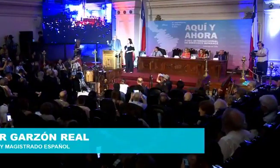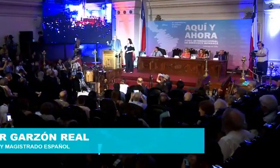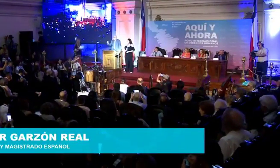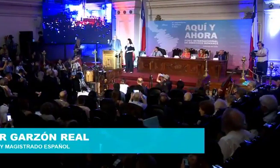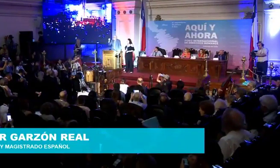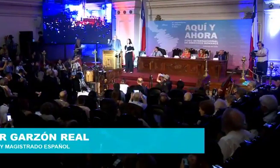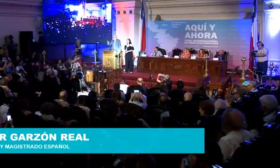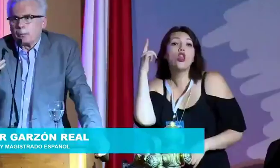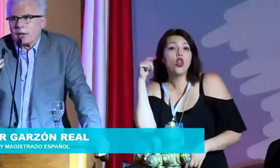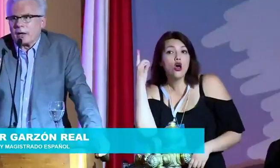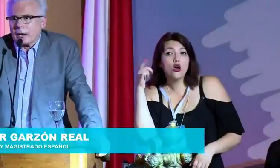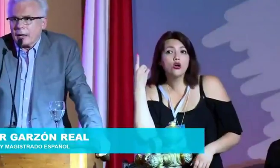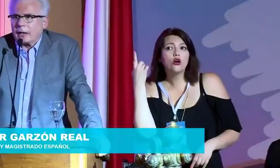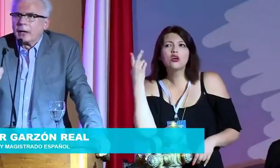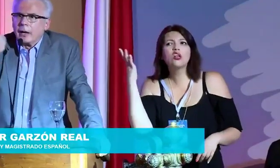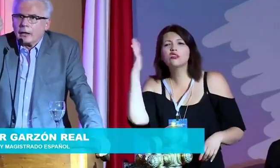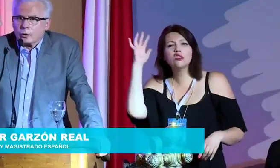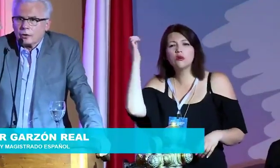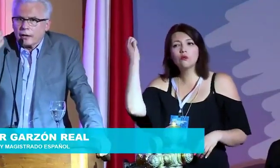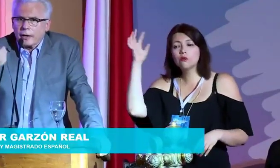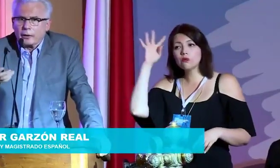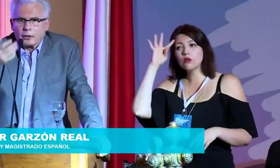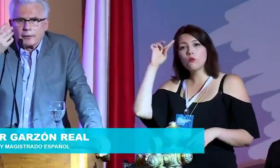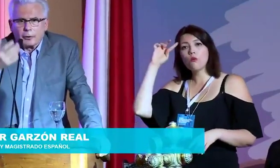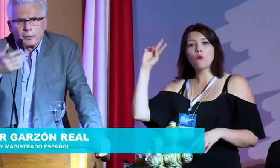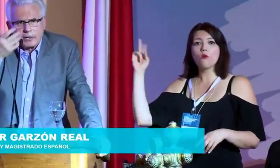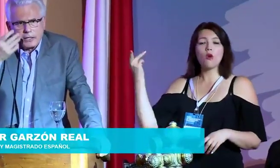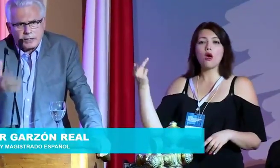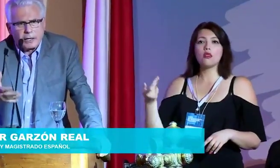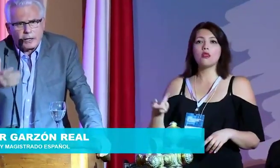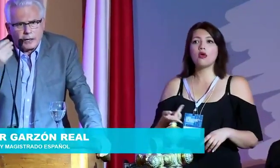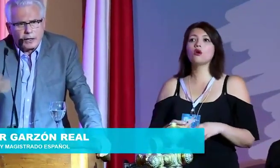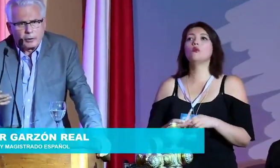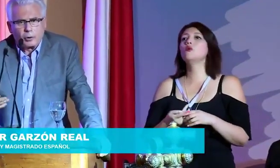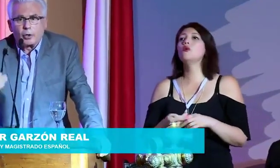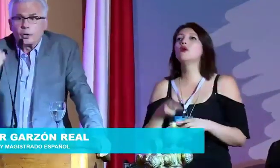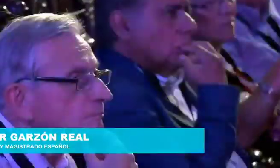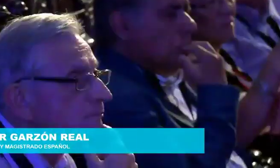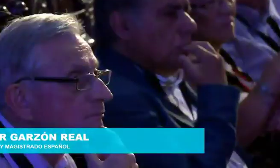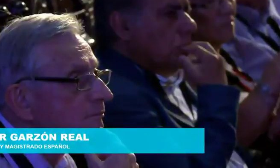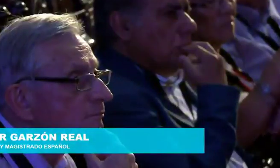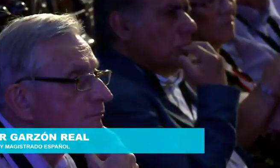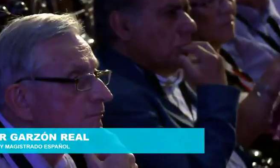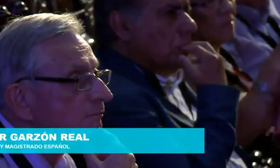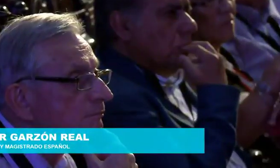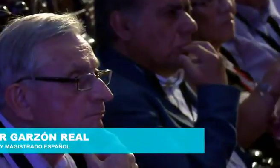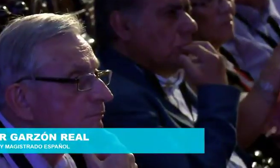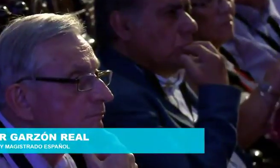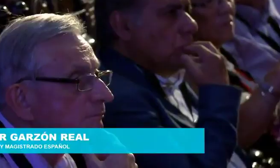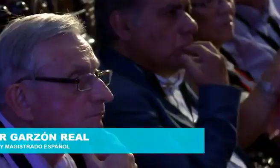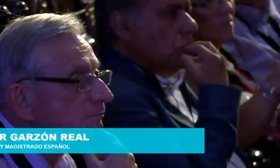tiene sentido y no se puede engañar a los ciudadanos de la forma que se están engañando y no podemos permitirlo.